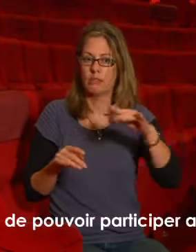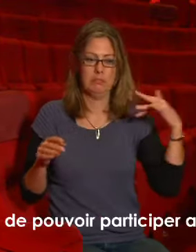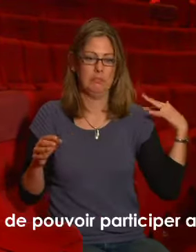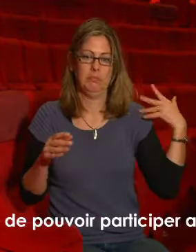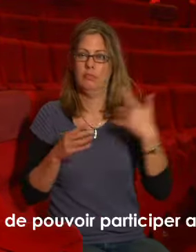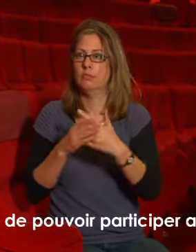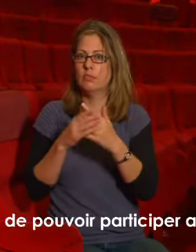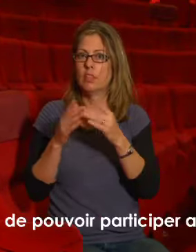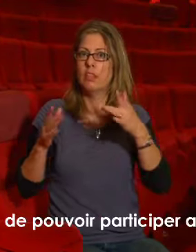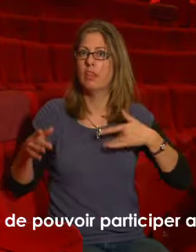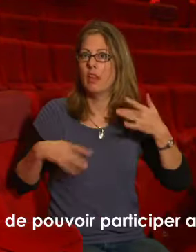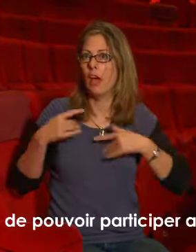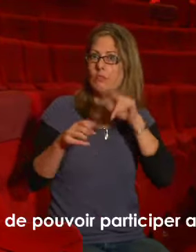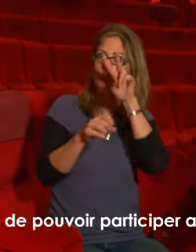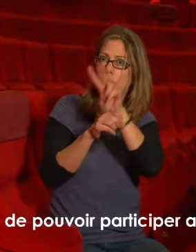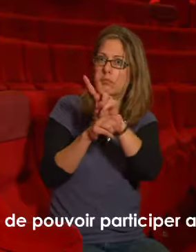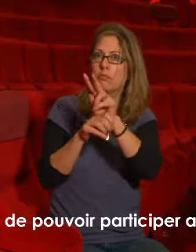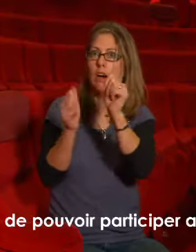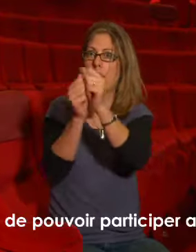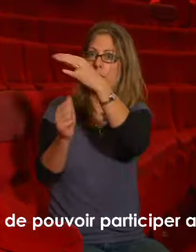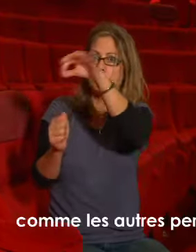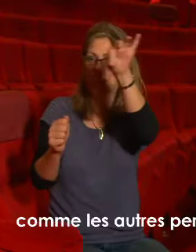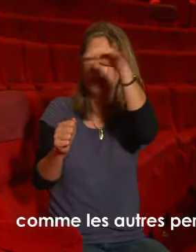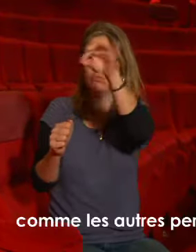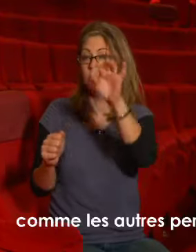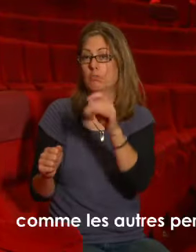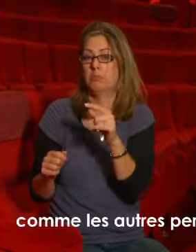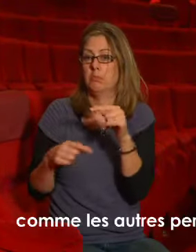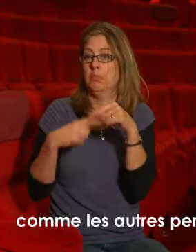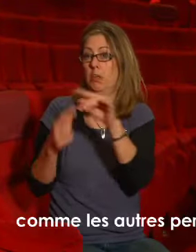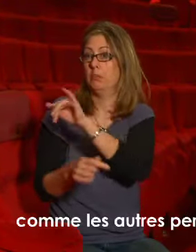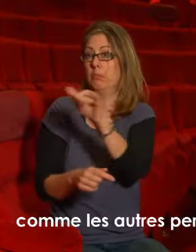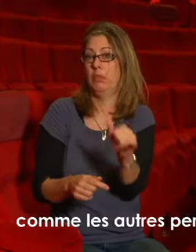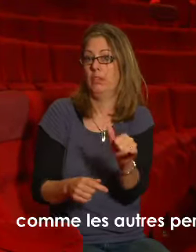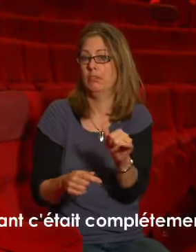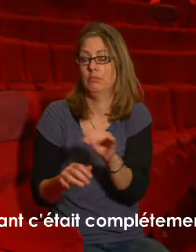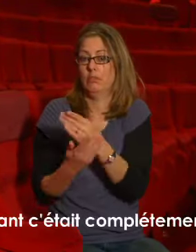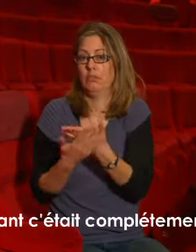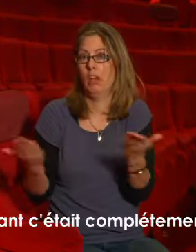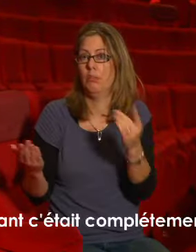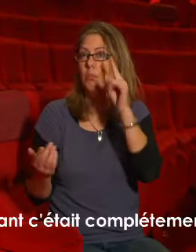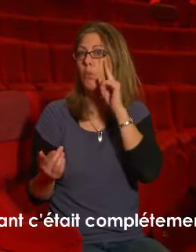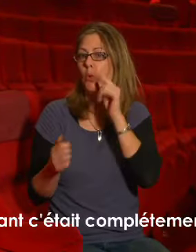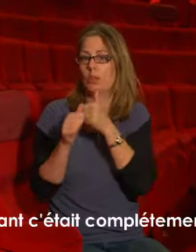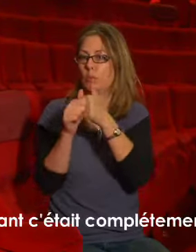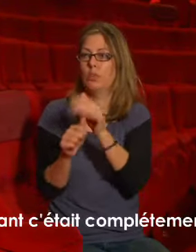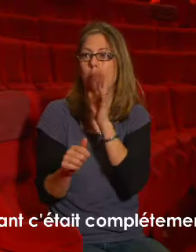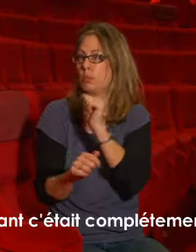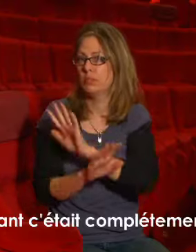de pouvoir participer au théâtre comme les autres personnes. C'est vrai qu'avant, c'était complètement